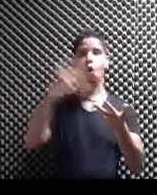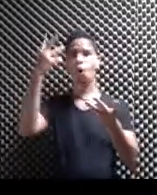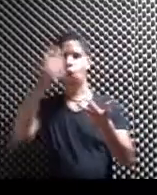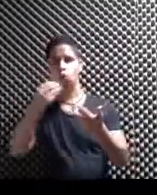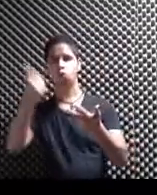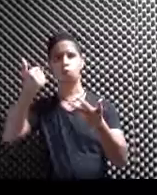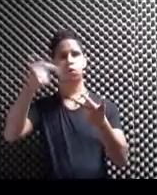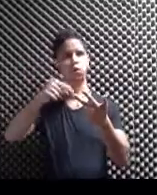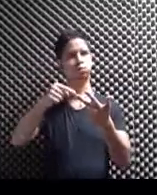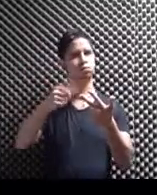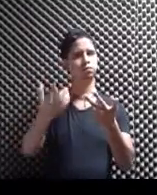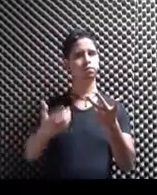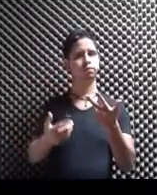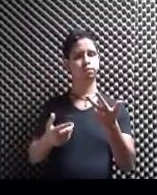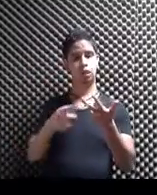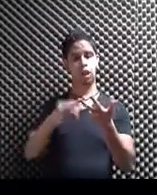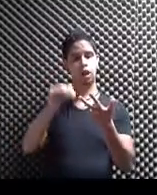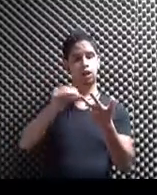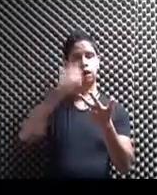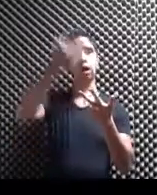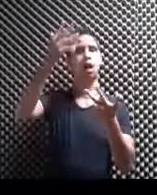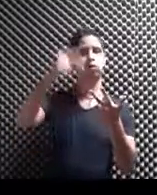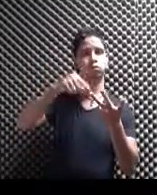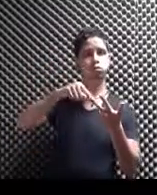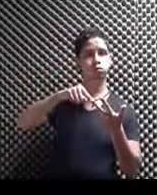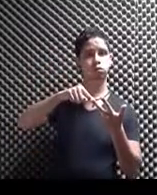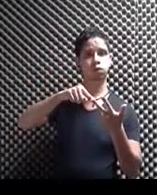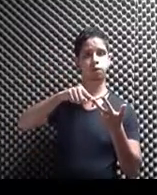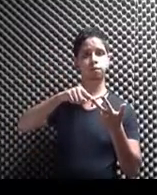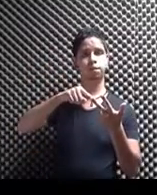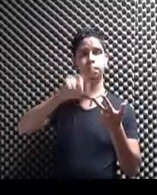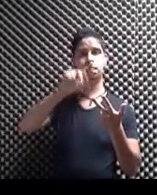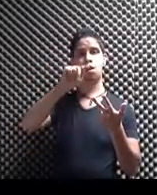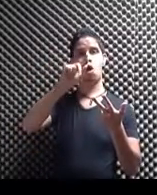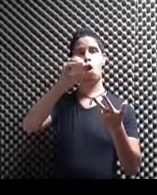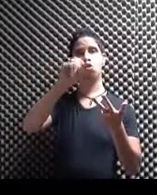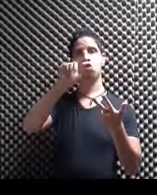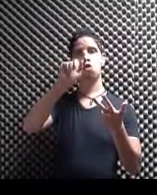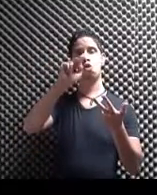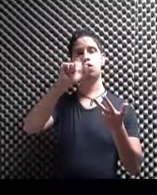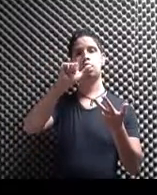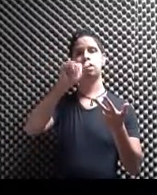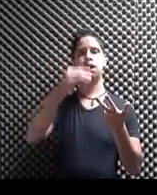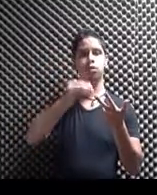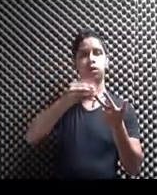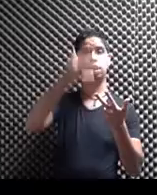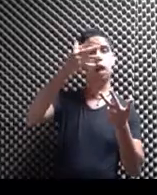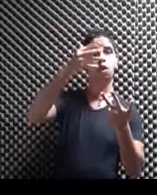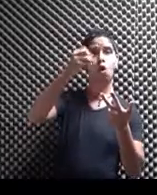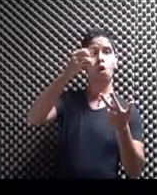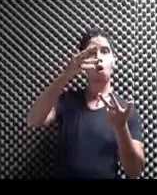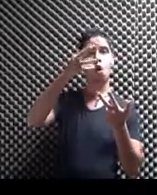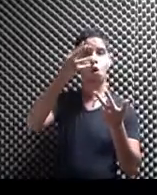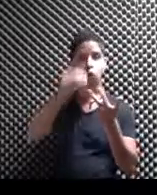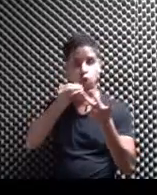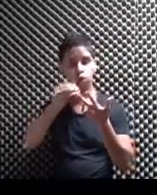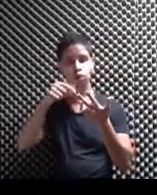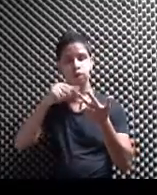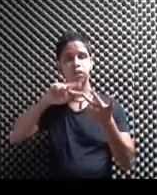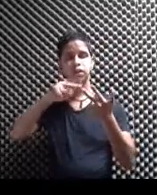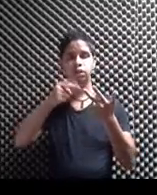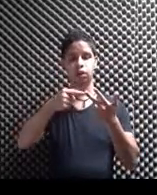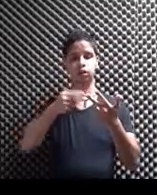claro verde claro vas bien si la tonalidad del color es muy importante porque mientras más claro sea la persona